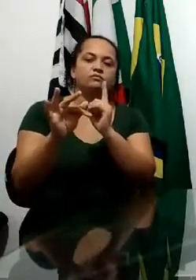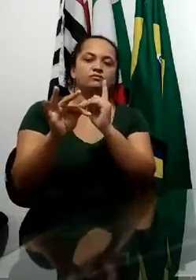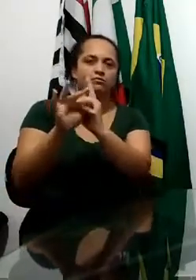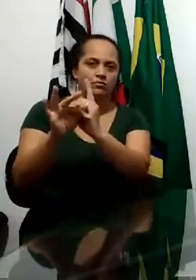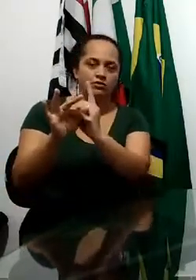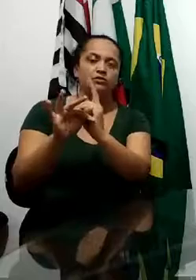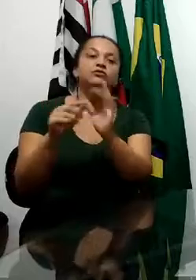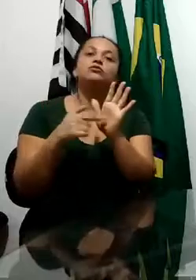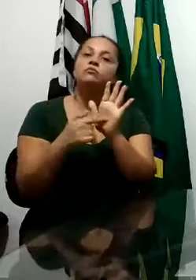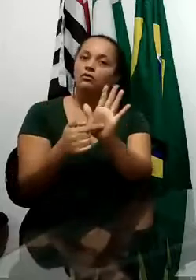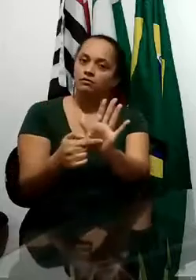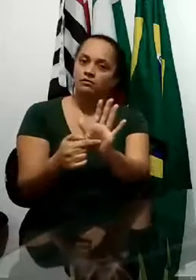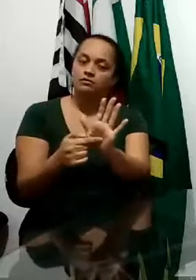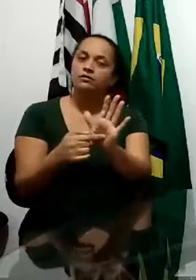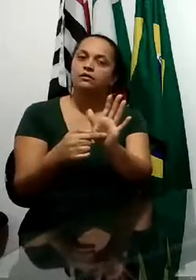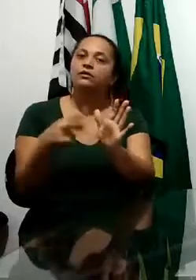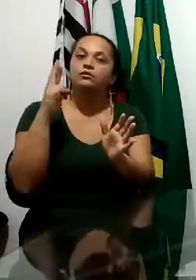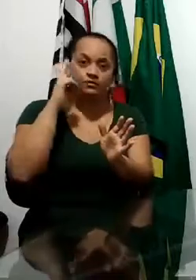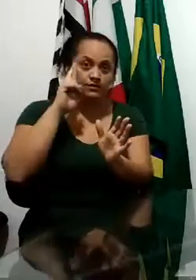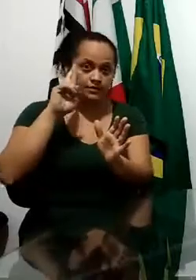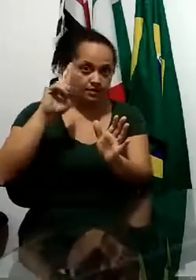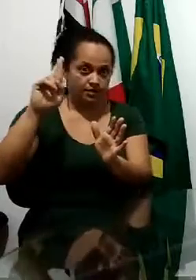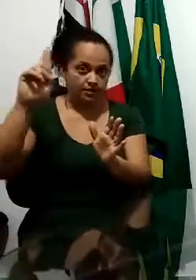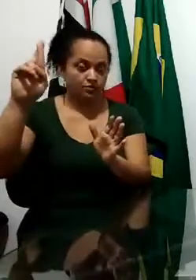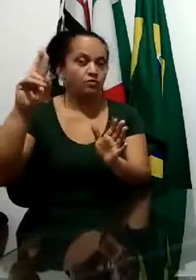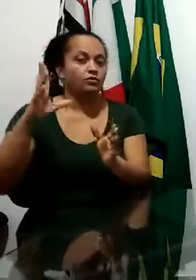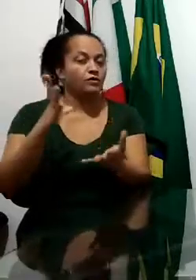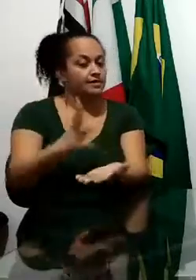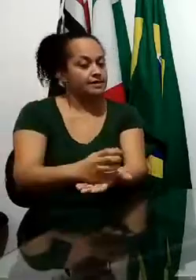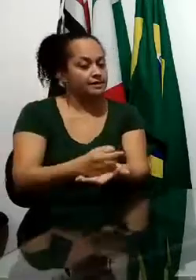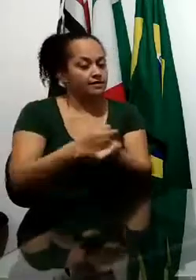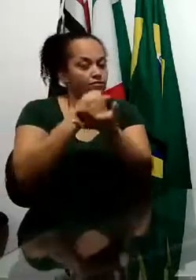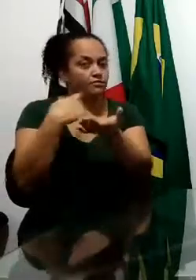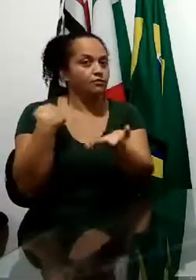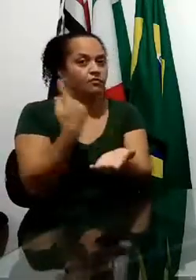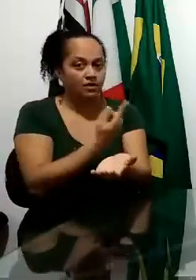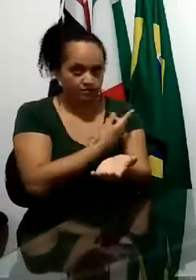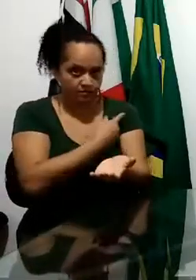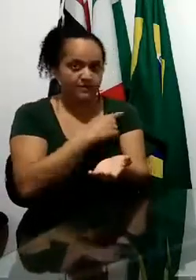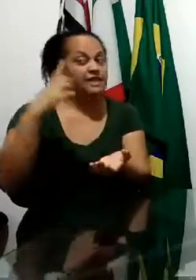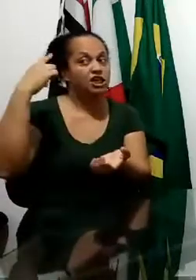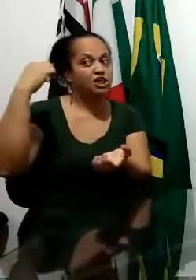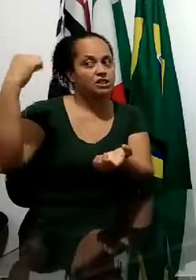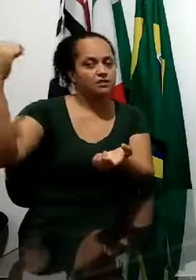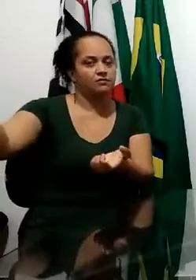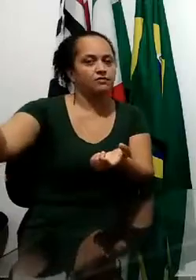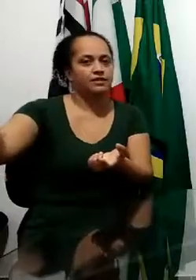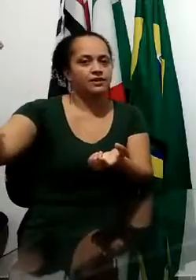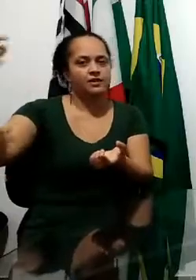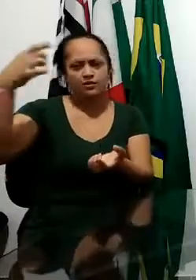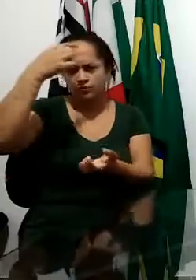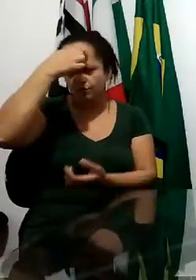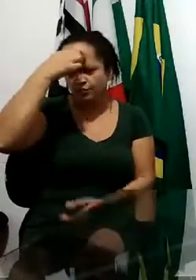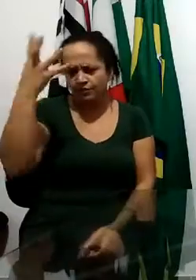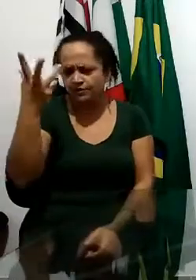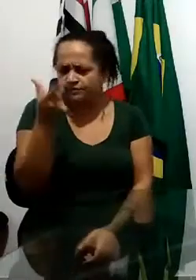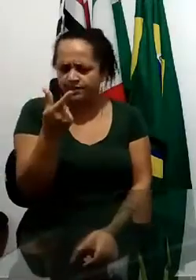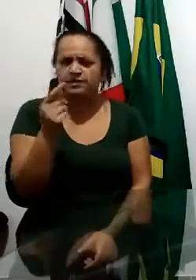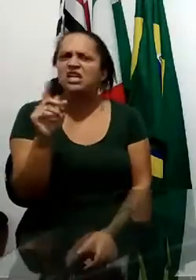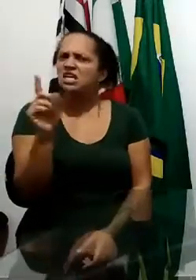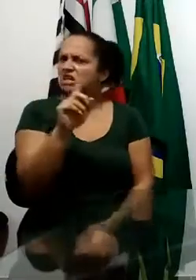o Senhor nos salvou e nos chamou com uma santa vocação, não segundo as nossas